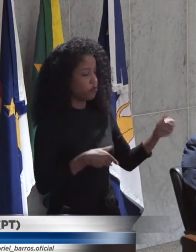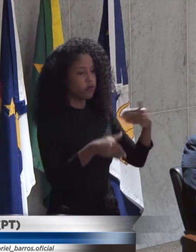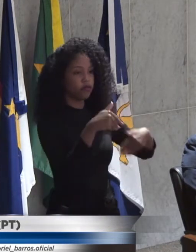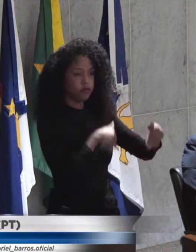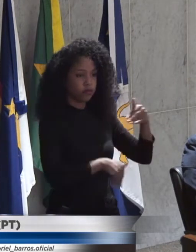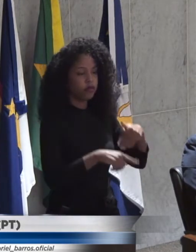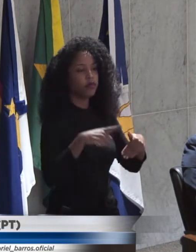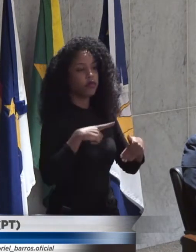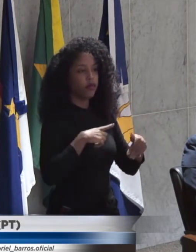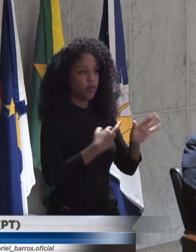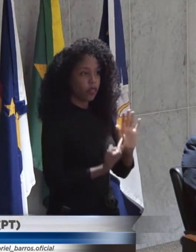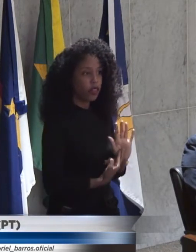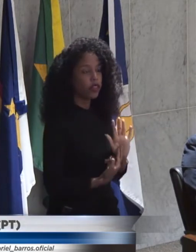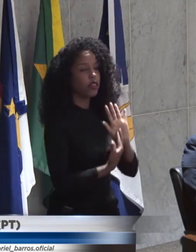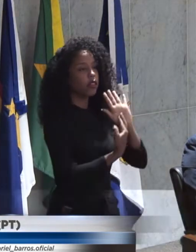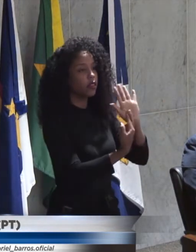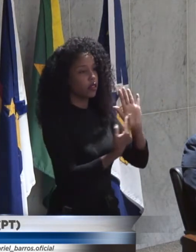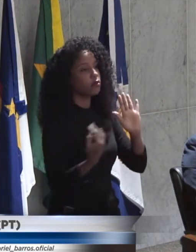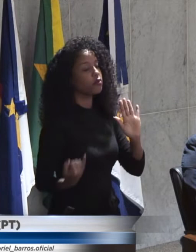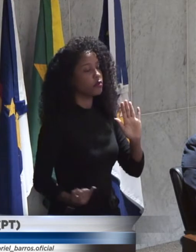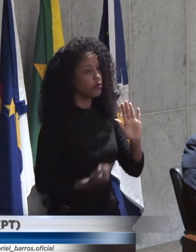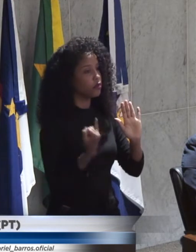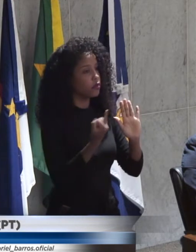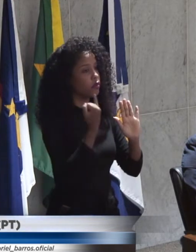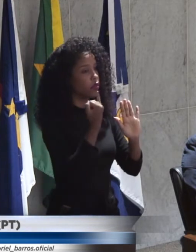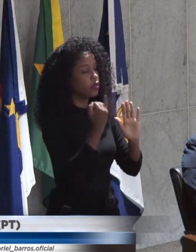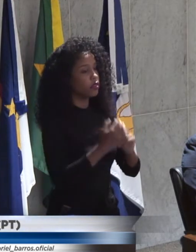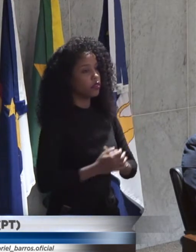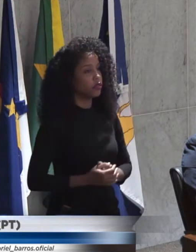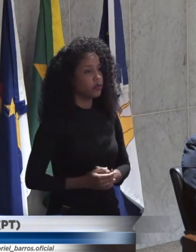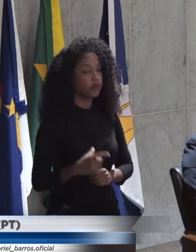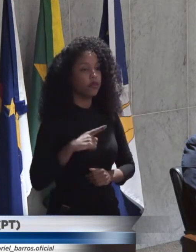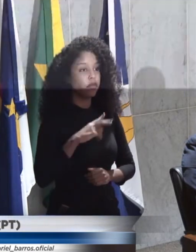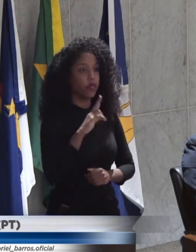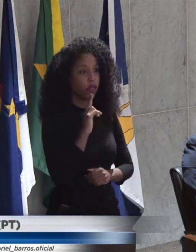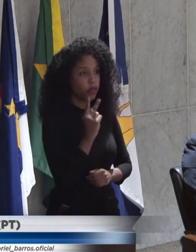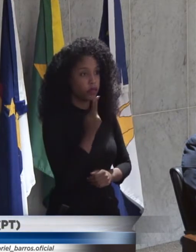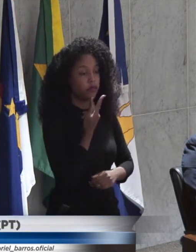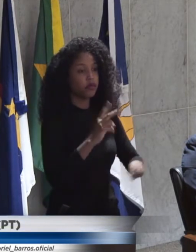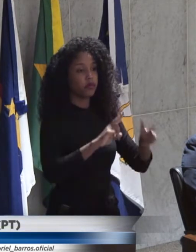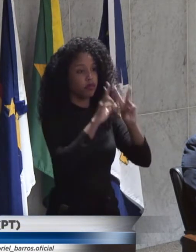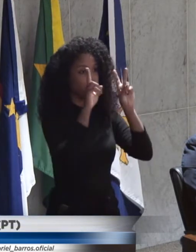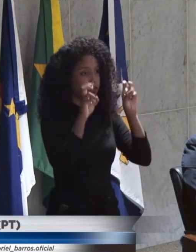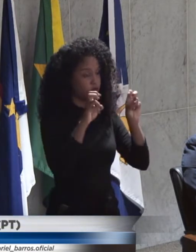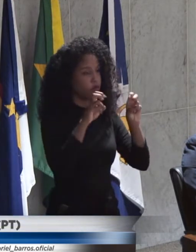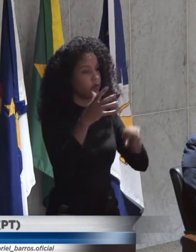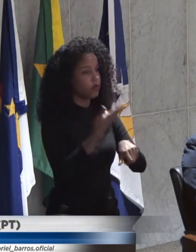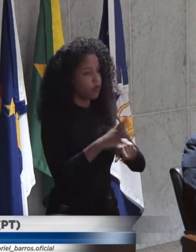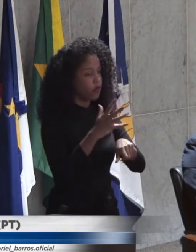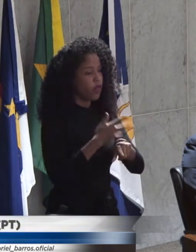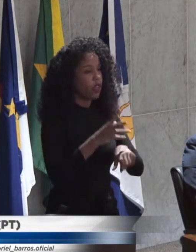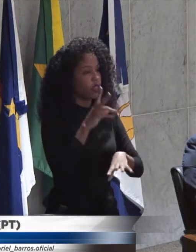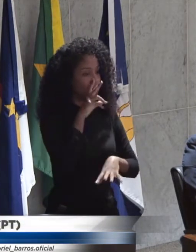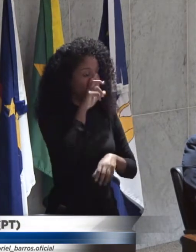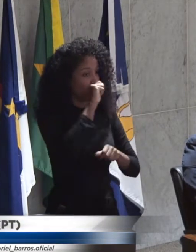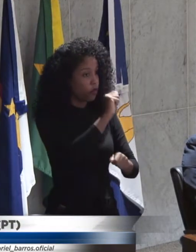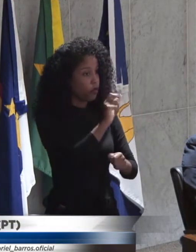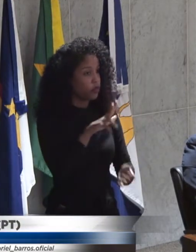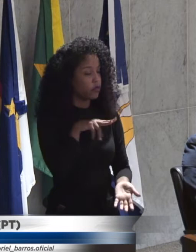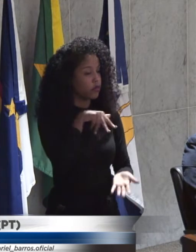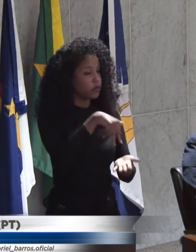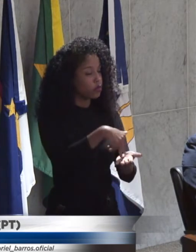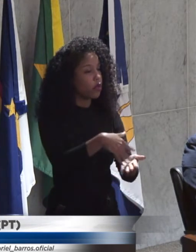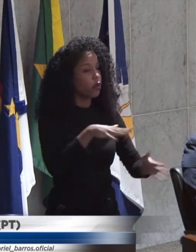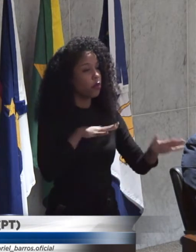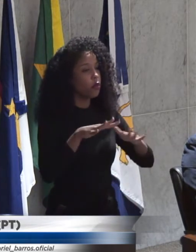uma representatividade indiscutível, que tem um reconhecimento da sua base pela força e pela expressão que exerce aqui